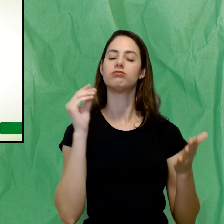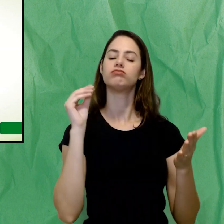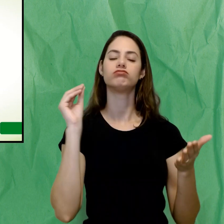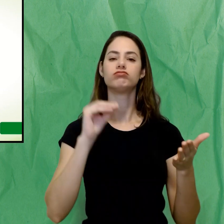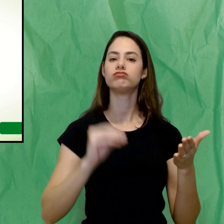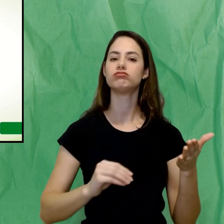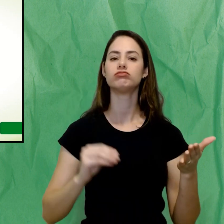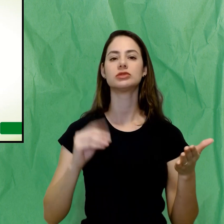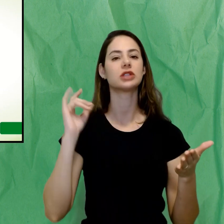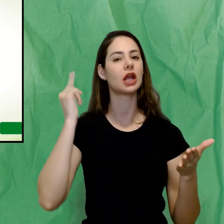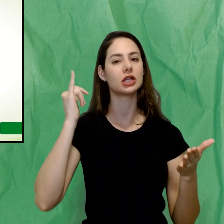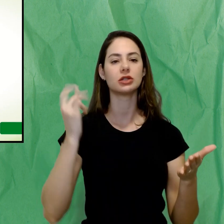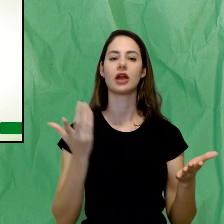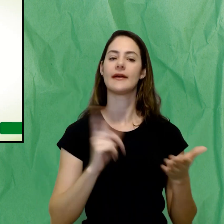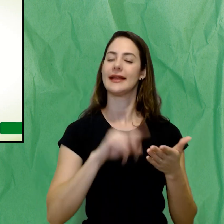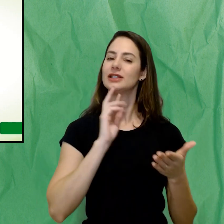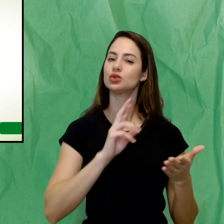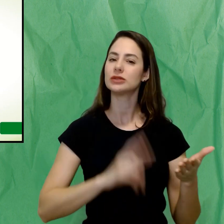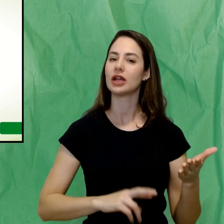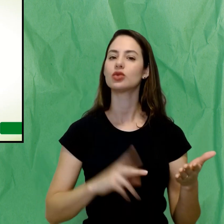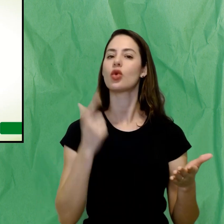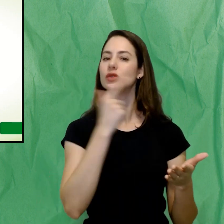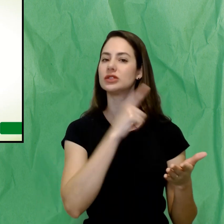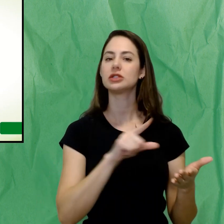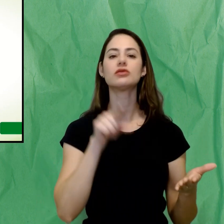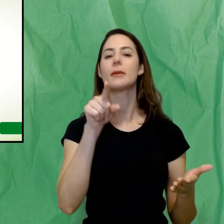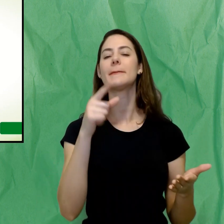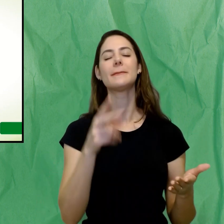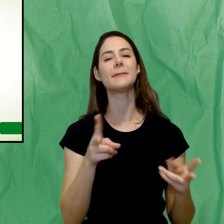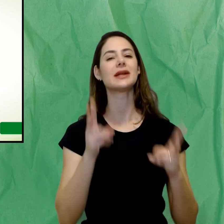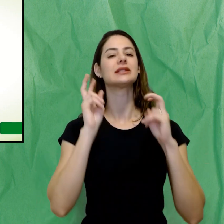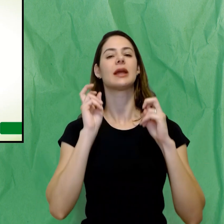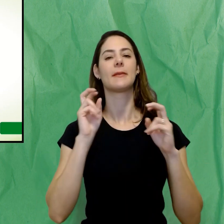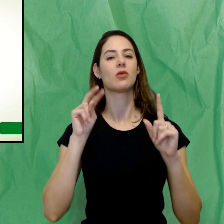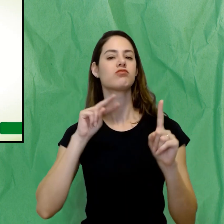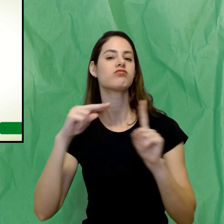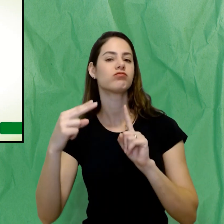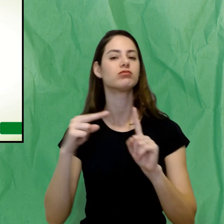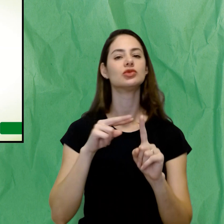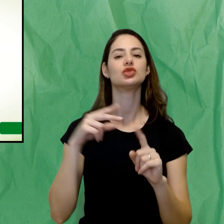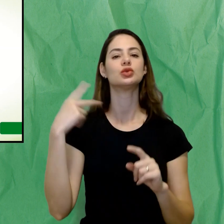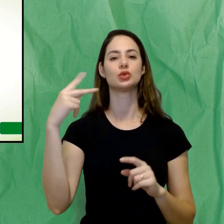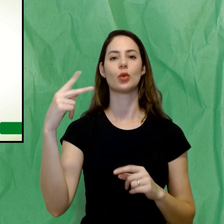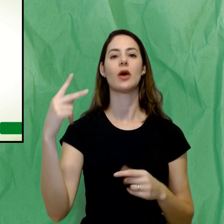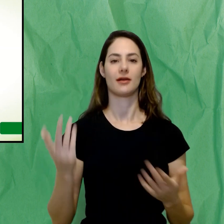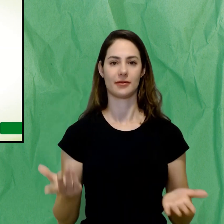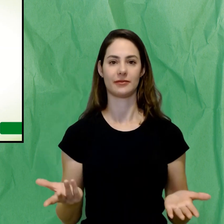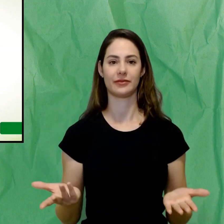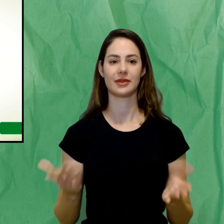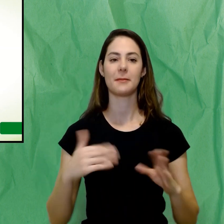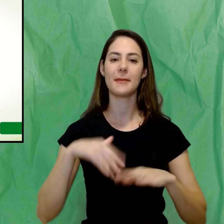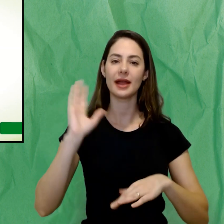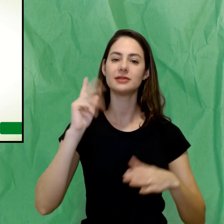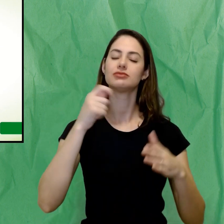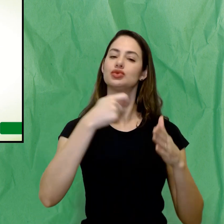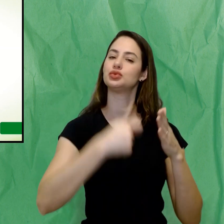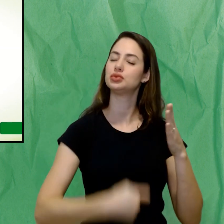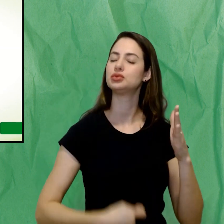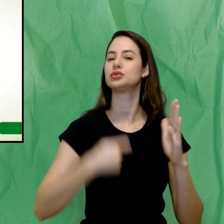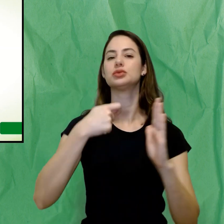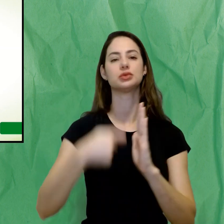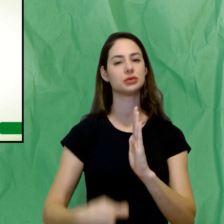relatando, colocar os resultados, as suas percepções, então essa é uma parte mais